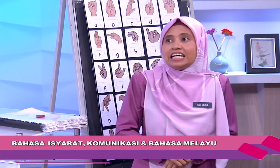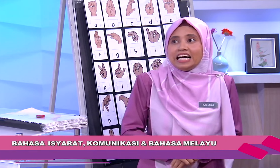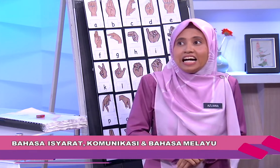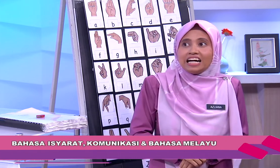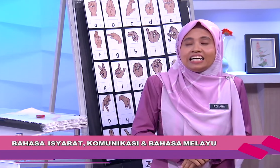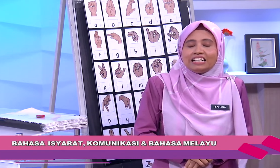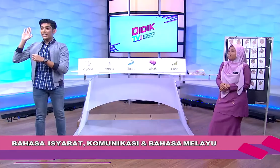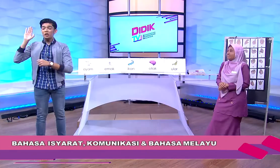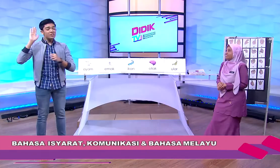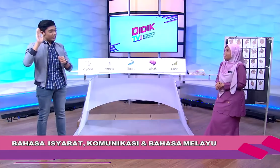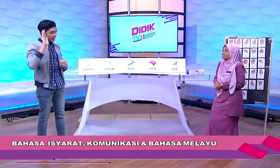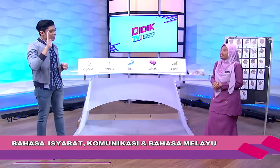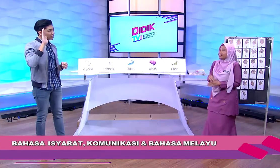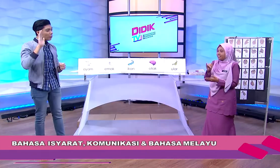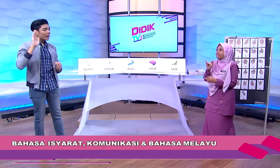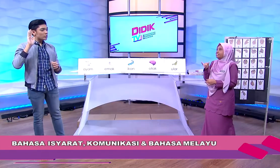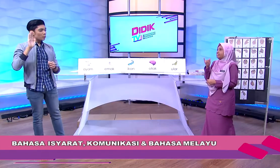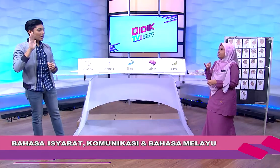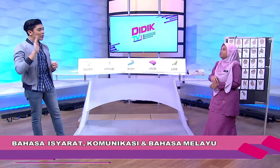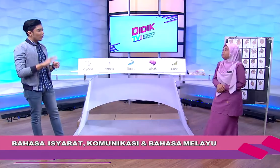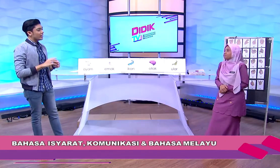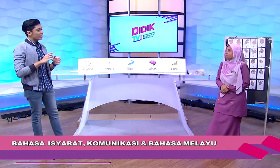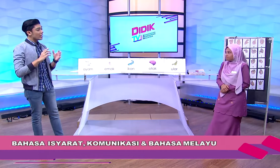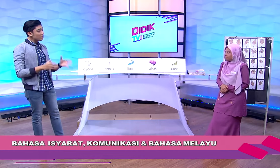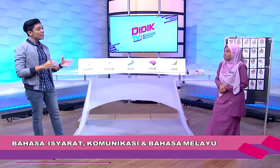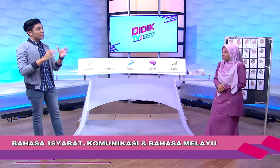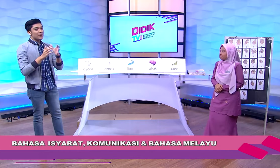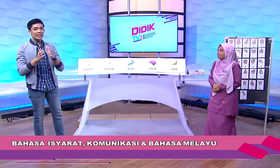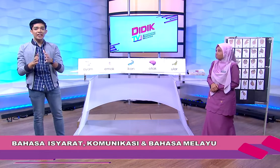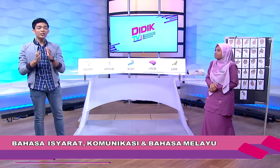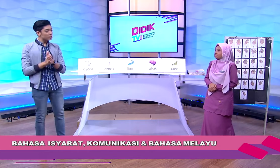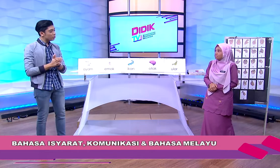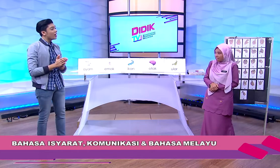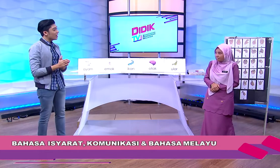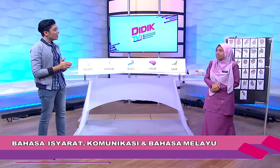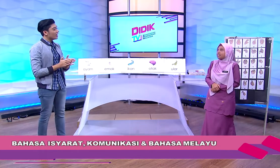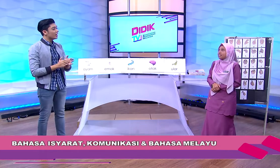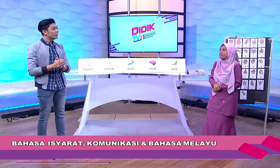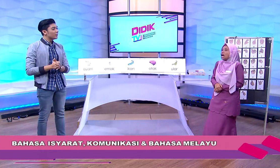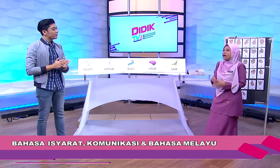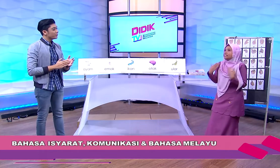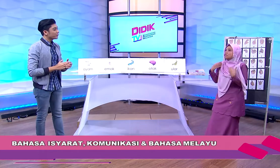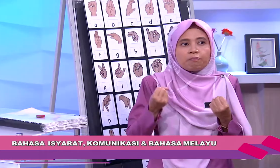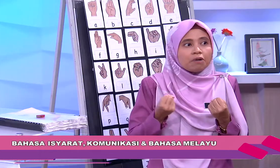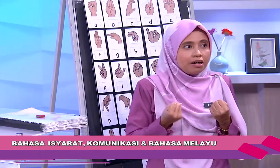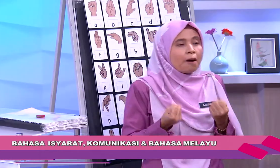pernah cantik kaius di semua kawan-kawan yang sama ada masalah itu ah Hai Aduh wah